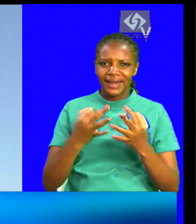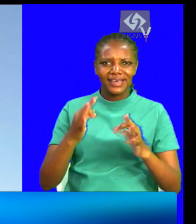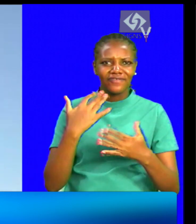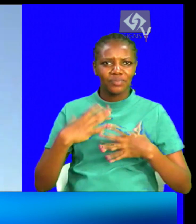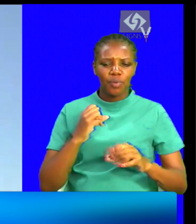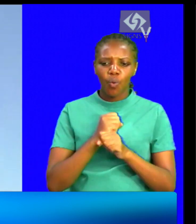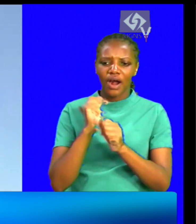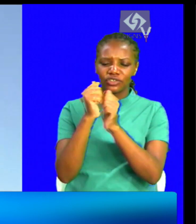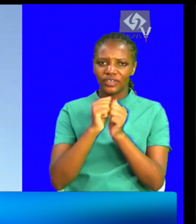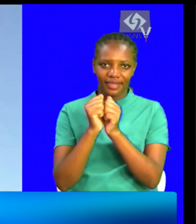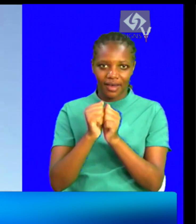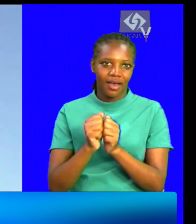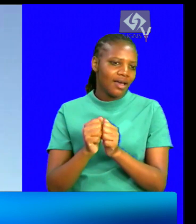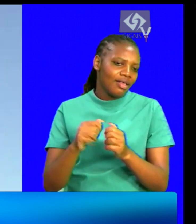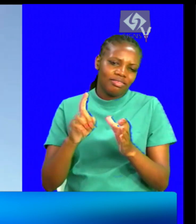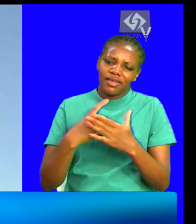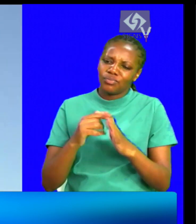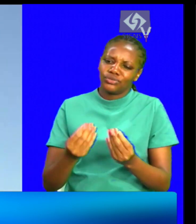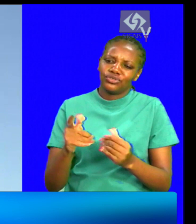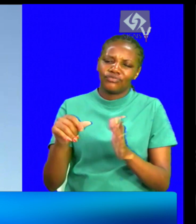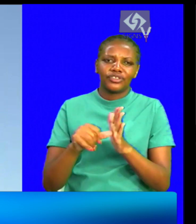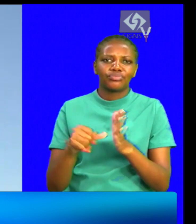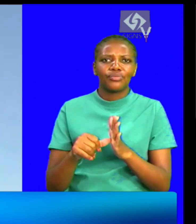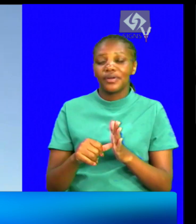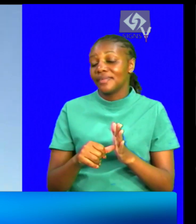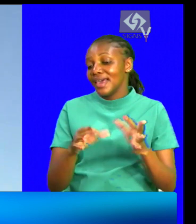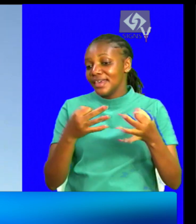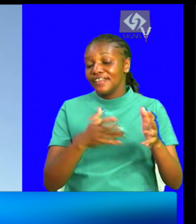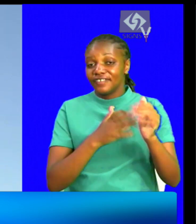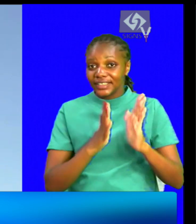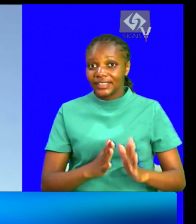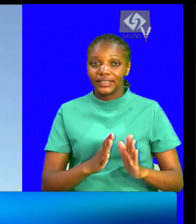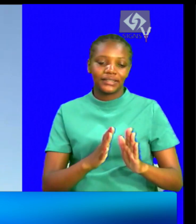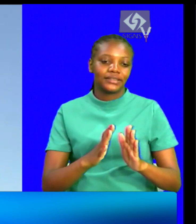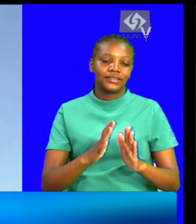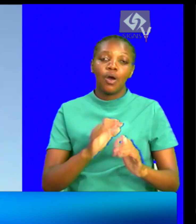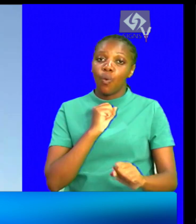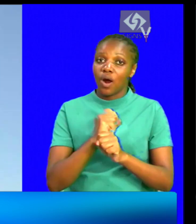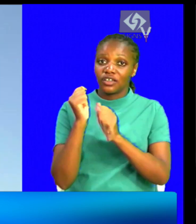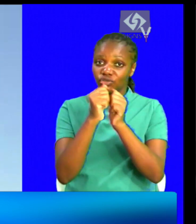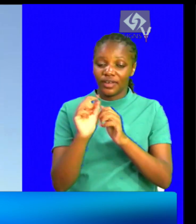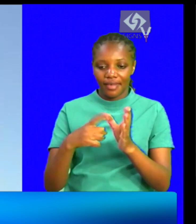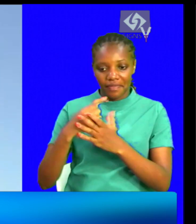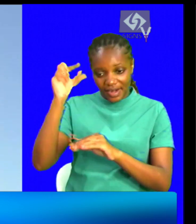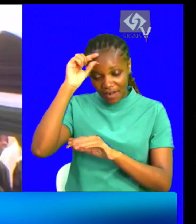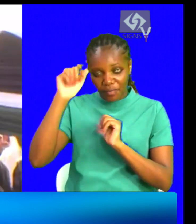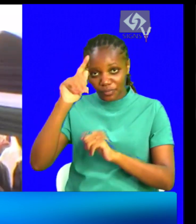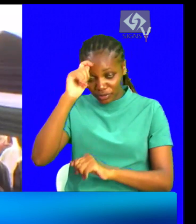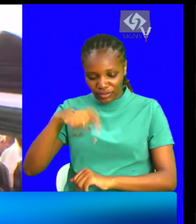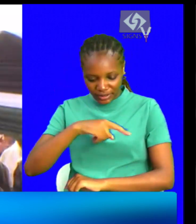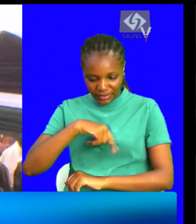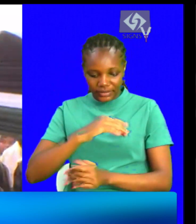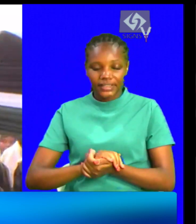rahisi. Challenges ya hapa, maneno ya game reserve, maneno mengine mengi. Kama viongozi wakisimama pamoja, ndio serikali